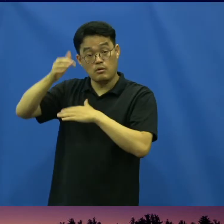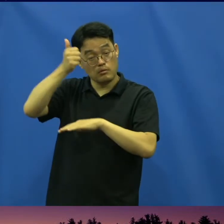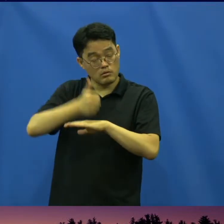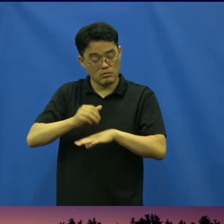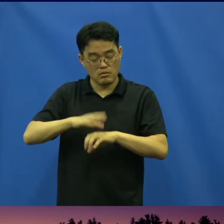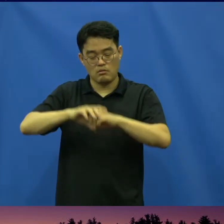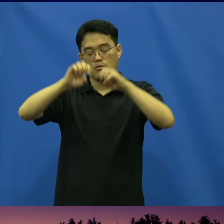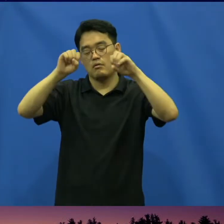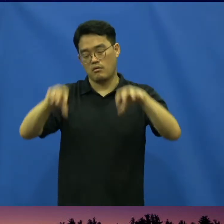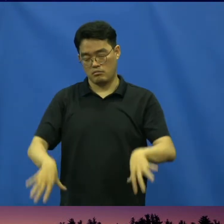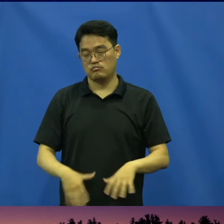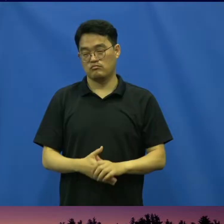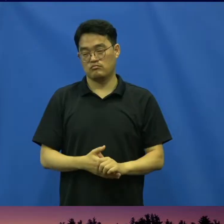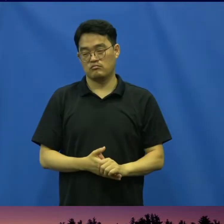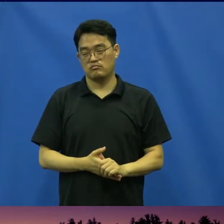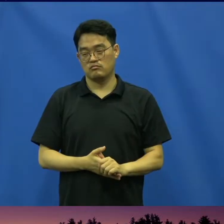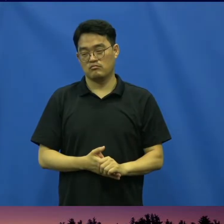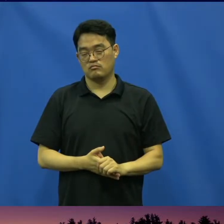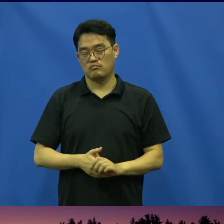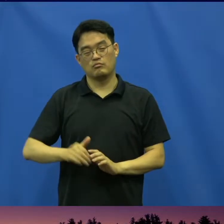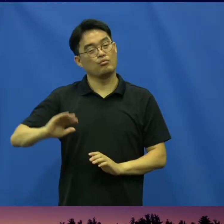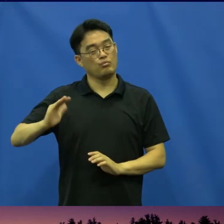끝나버려요.